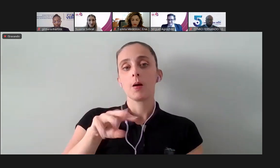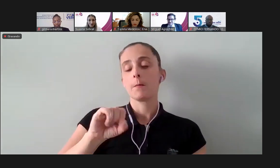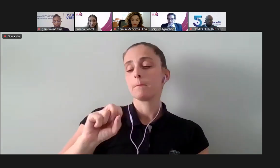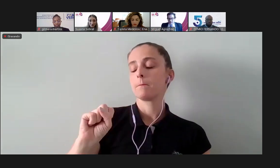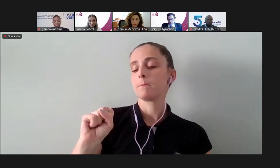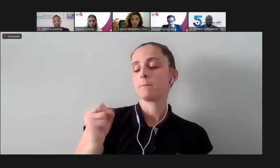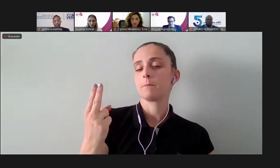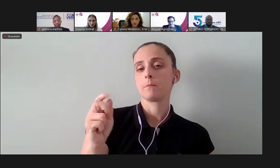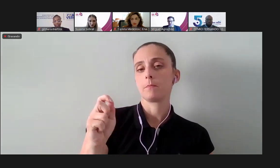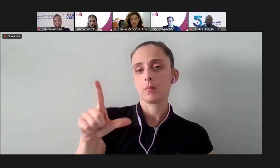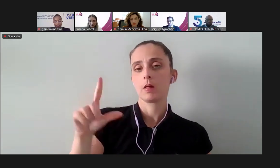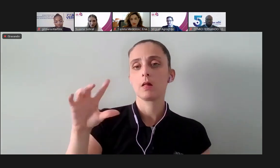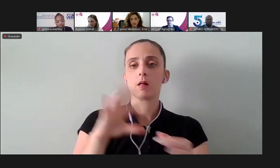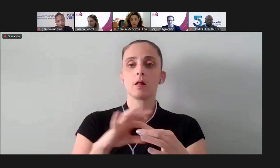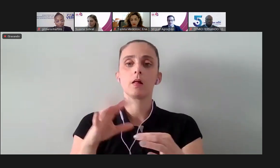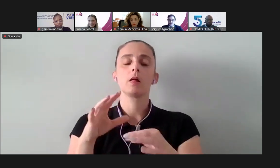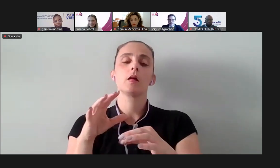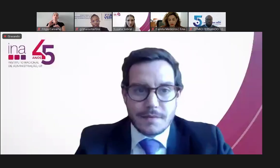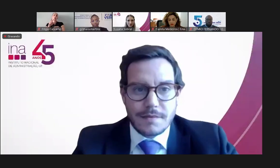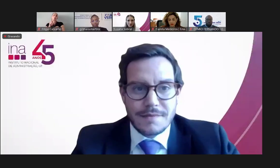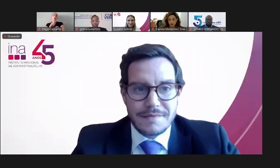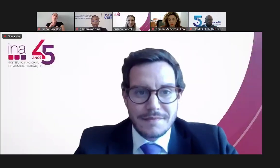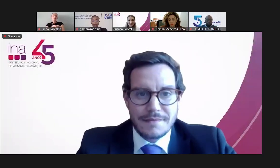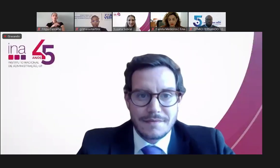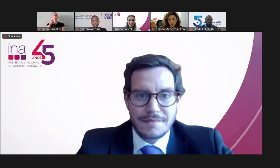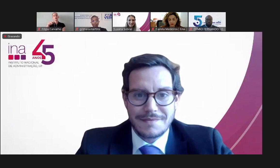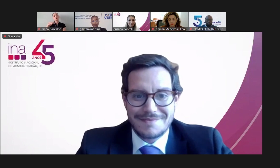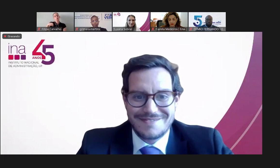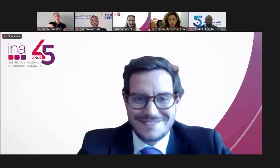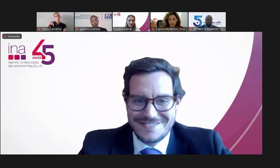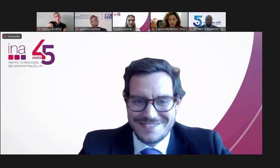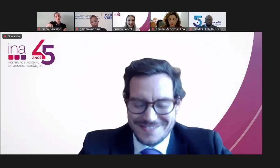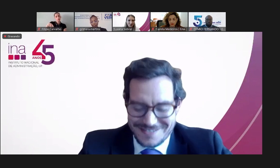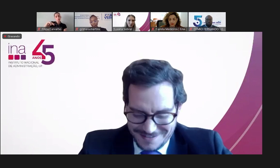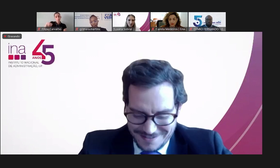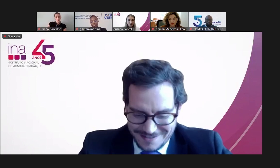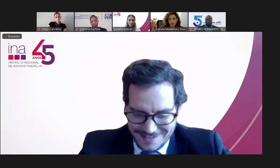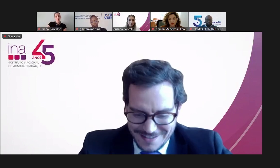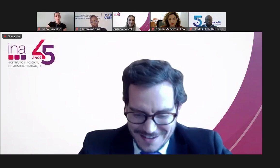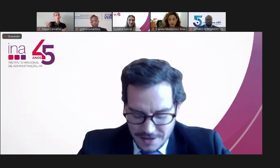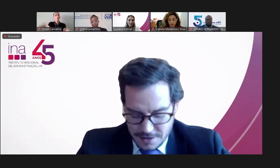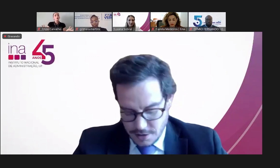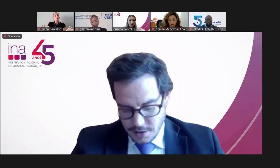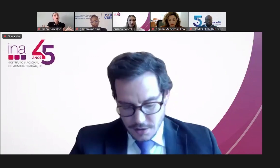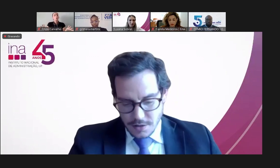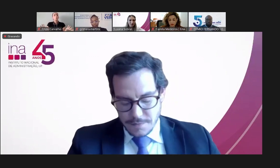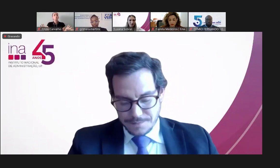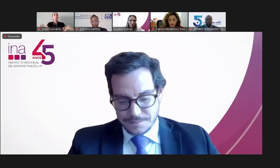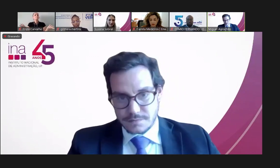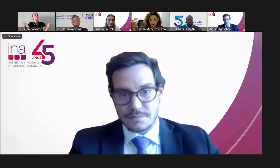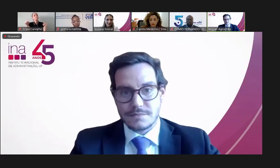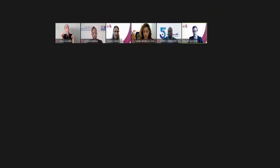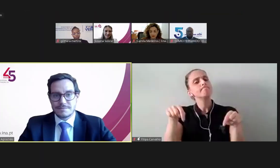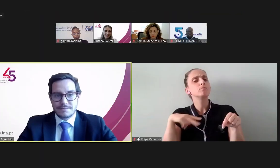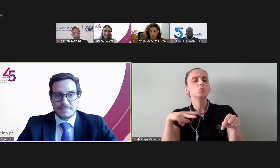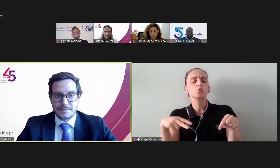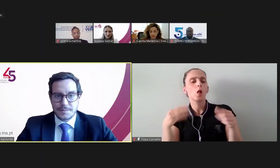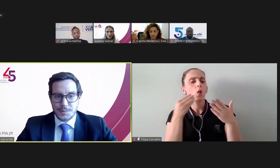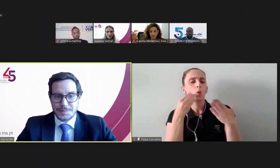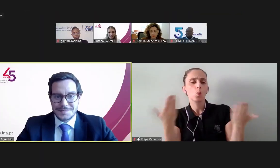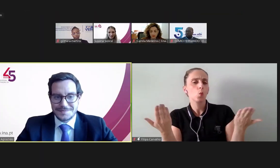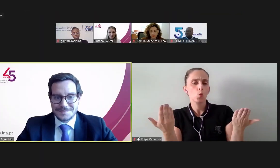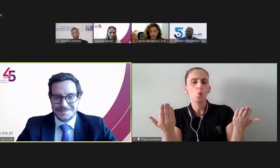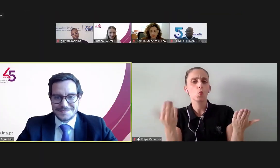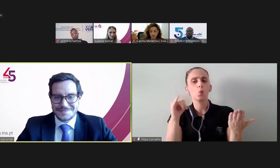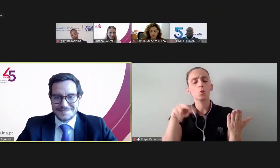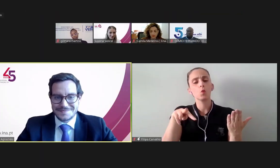advogado do Conselho Diretivo do Instituto Nacional de Administração de Portugal. Qual é aqui o papel desempenhado também pelo INA